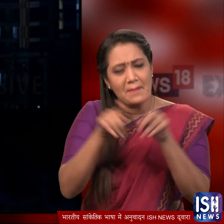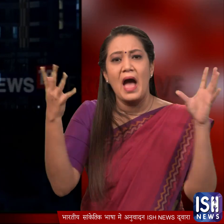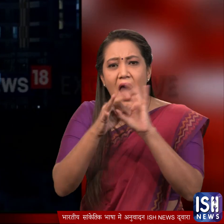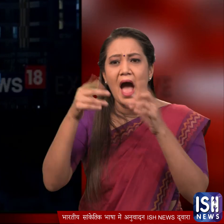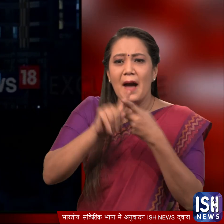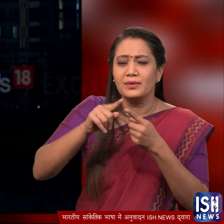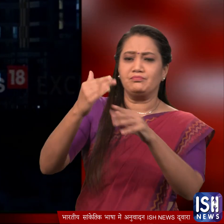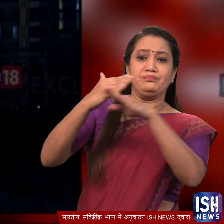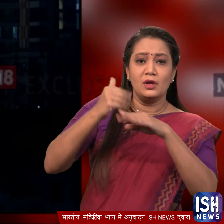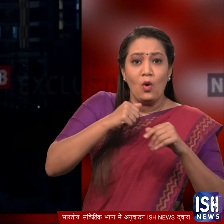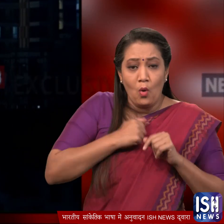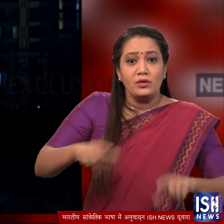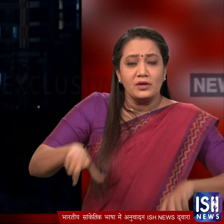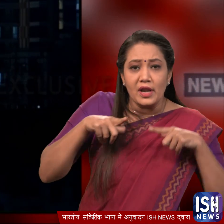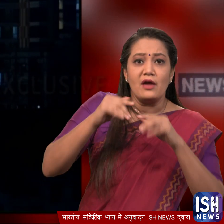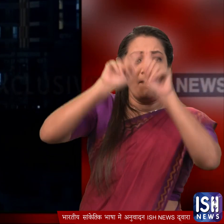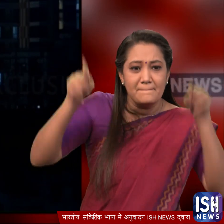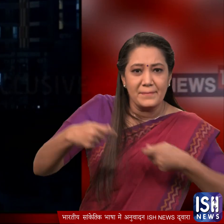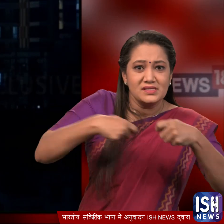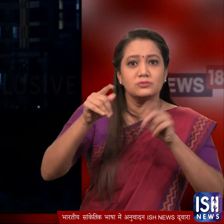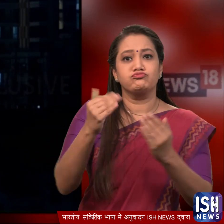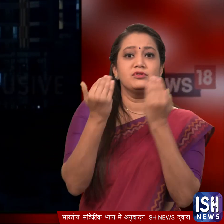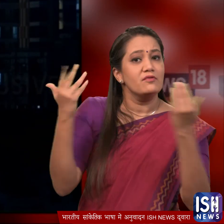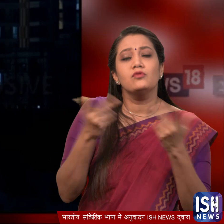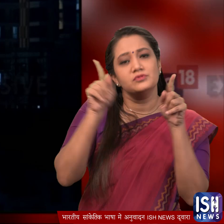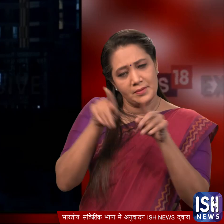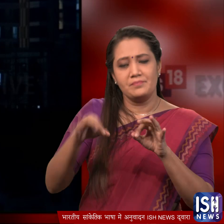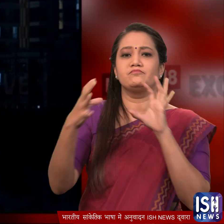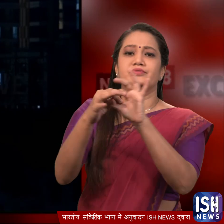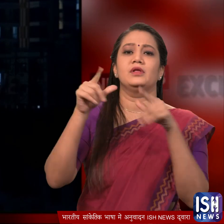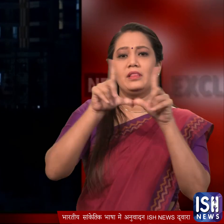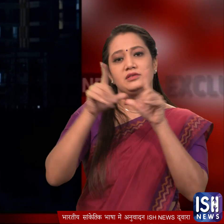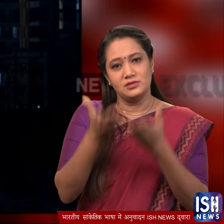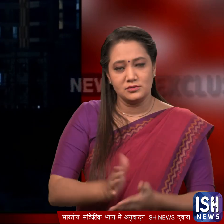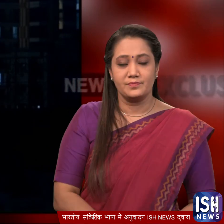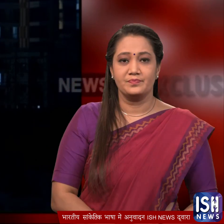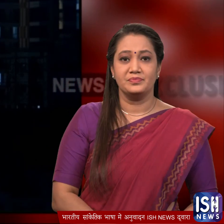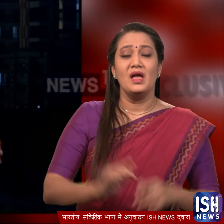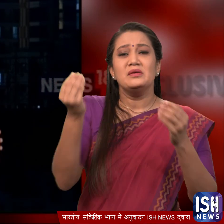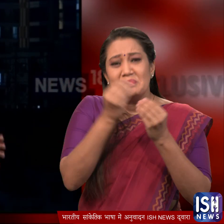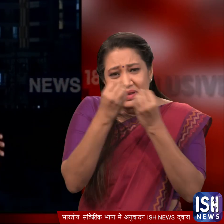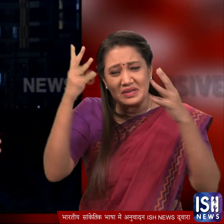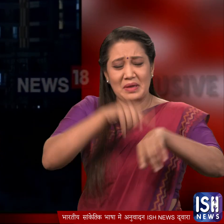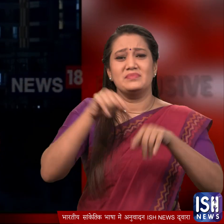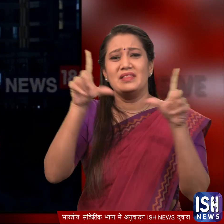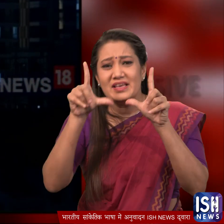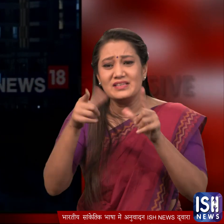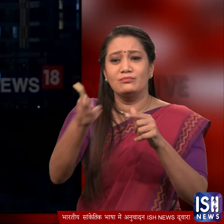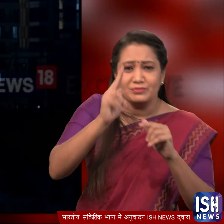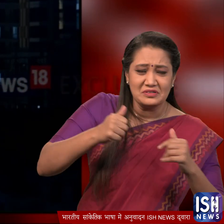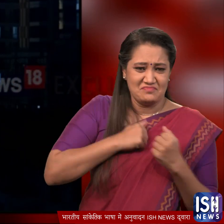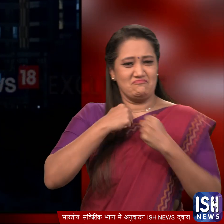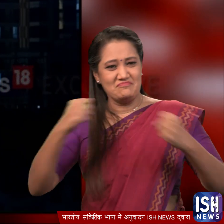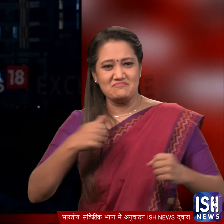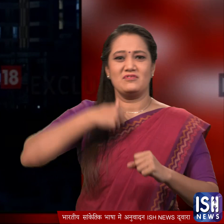के लिए दिया जाता है ताकि बदमाशों से हम लोग अपनी जान और कारोबार की हिफाजत कर सकें। हालांकि ज्यादातर यही देखा गया कि लाइसेंसी हथियारों का इस्तेमाल हम